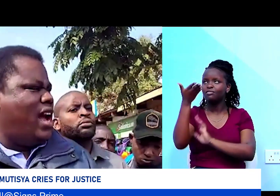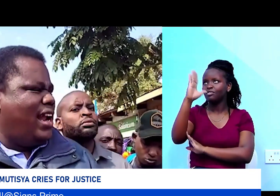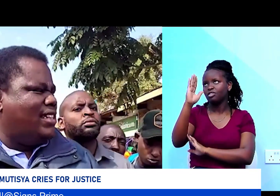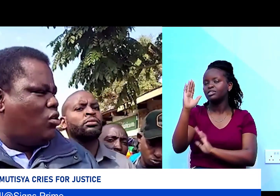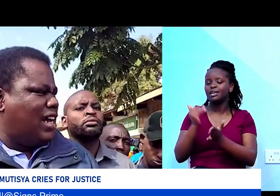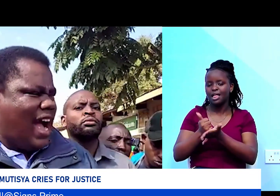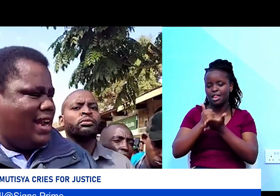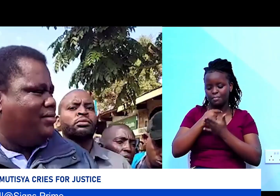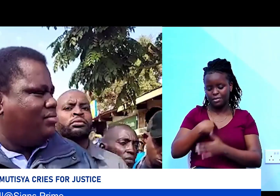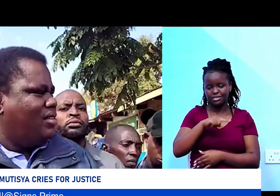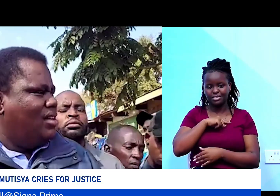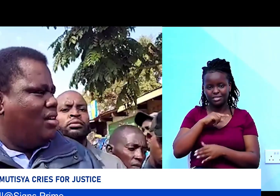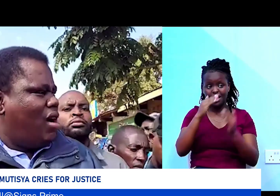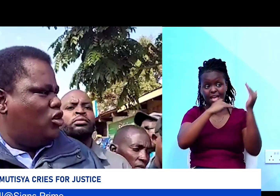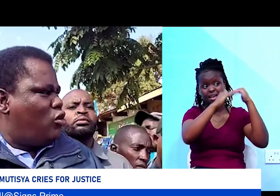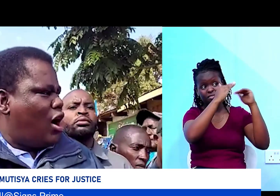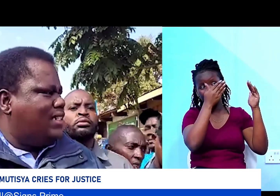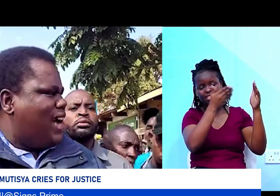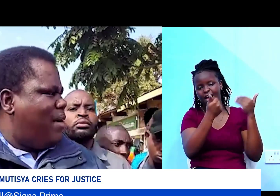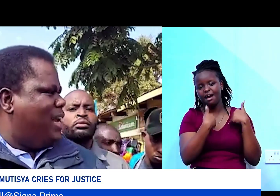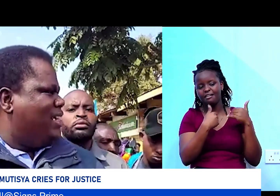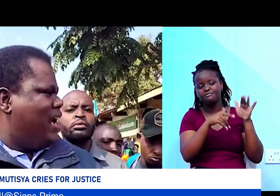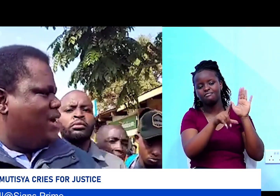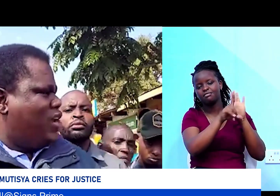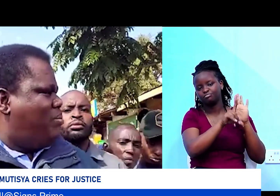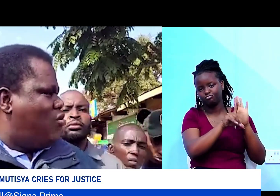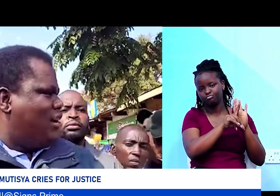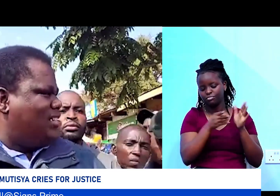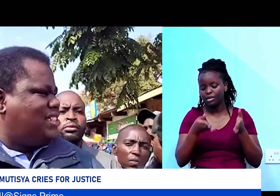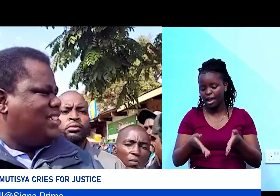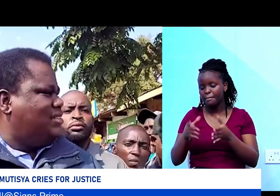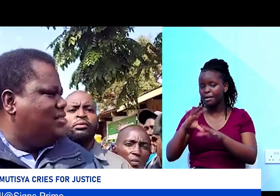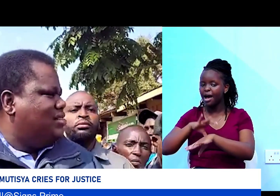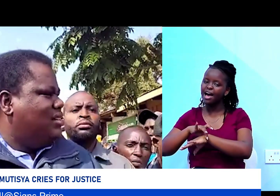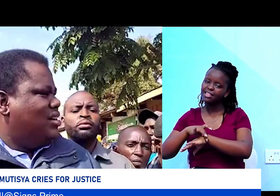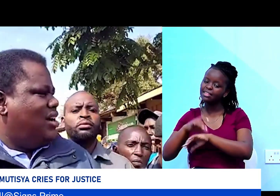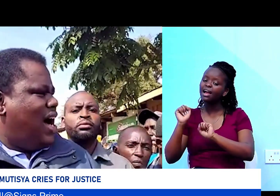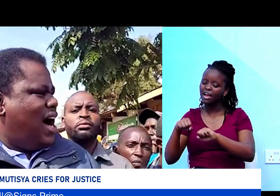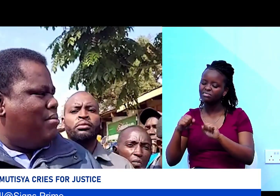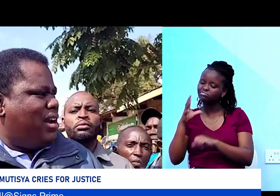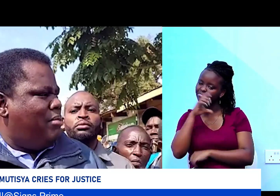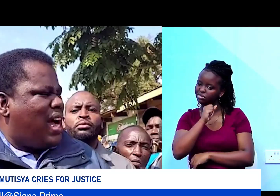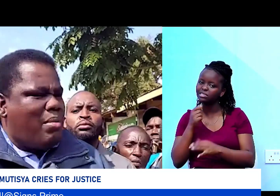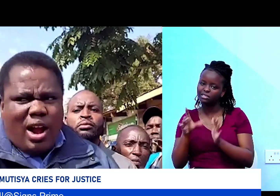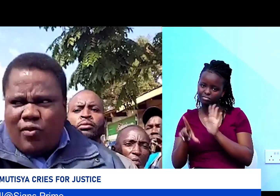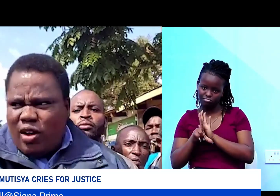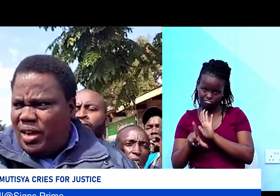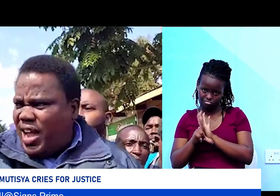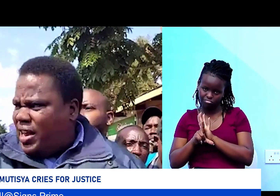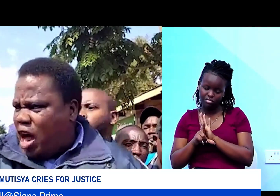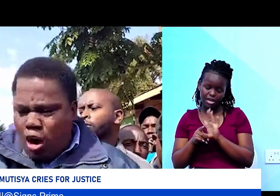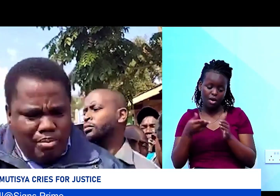duniani inaweza kosekana. Kwa hivyo tuko katika mahali kijana wetu alipigiwa risasi. Mimi kama mwanafamilia